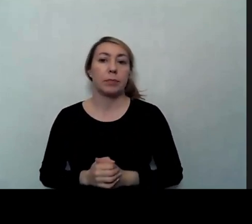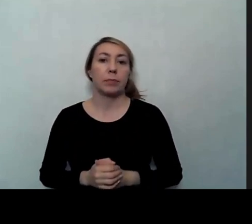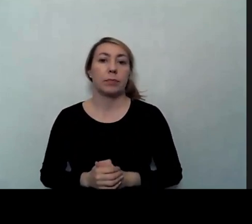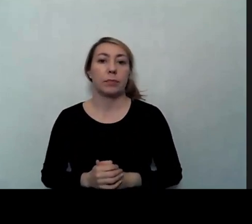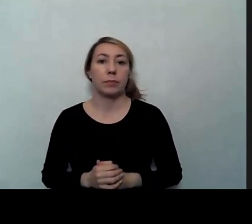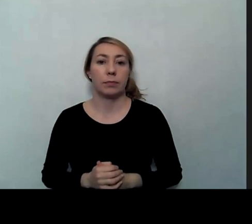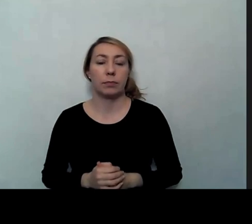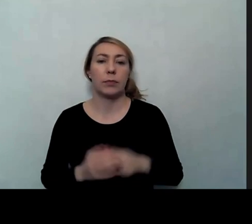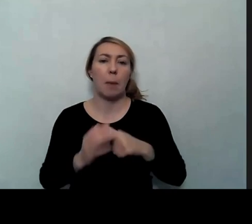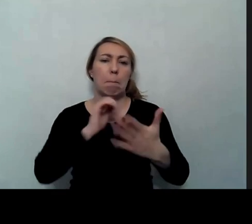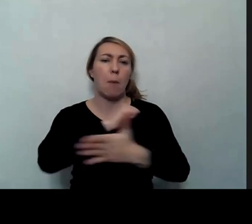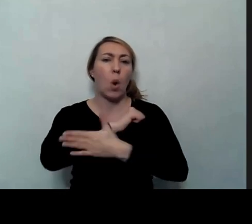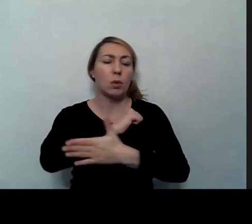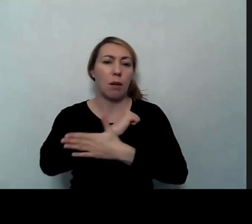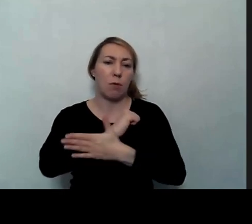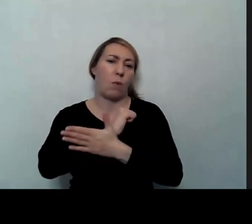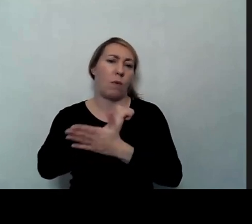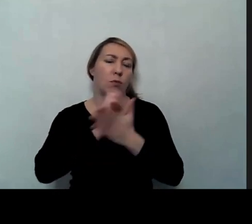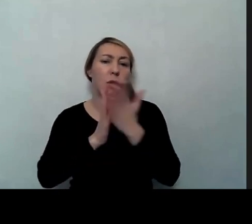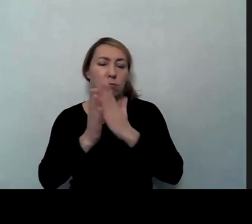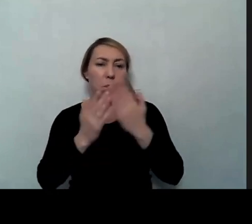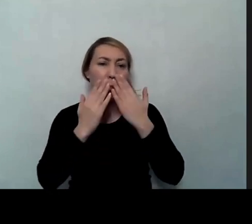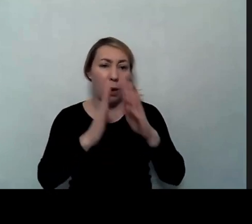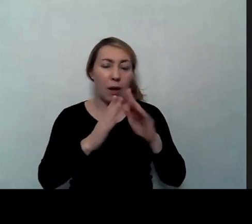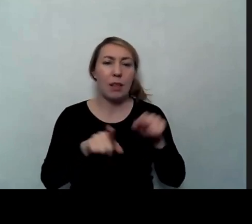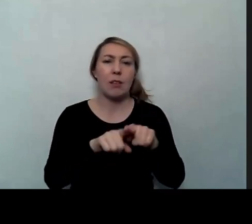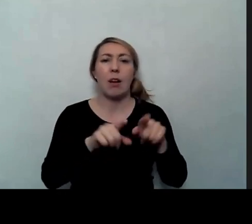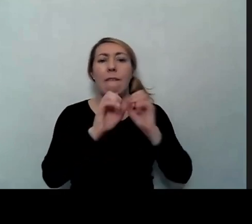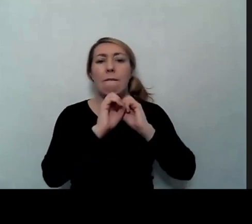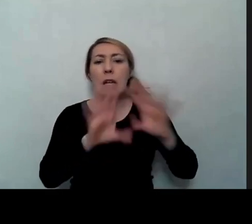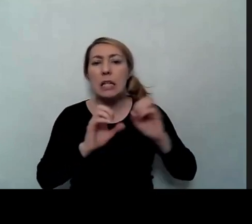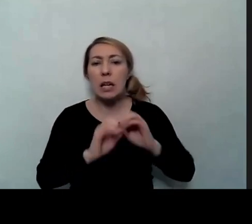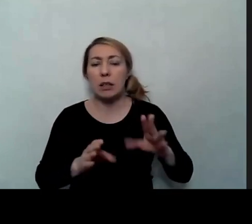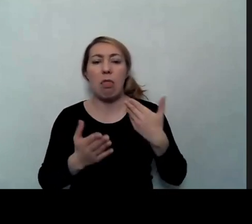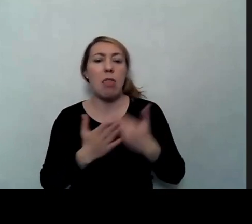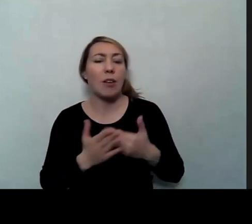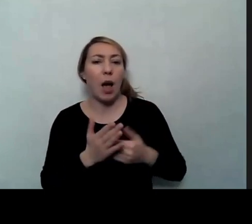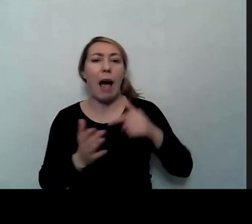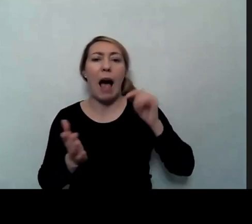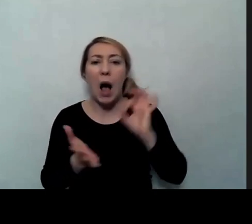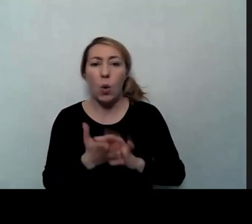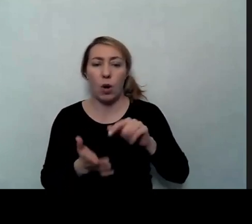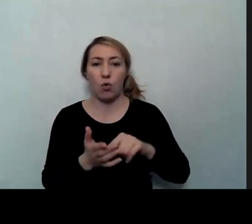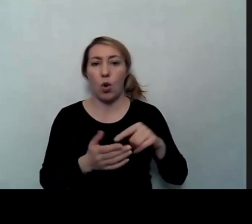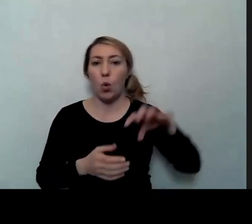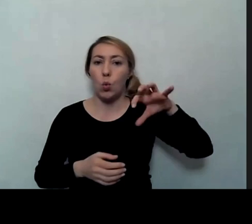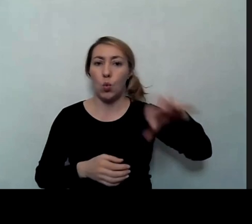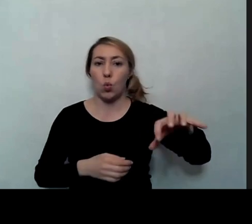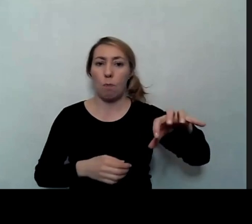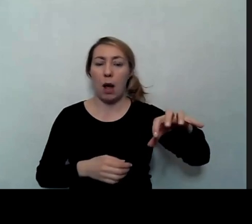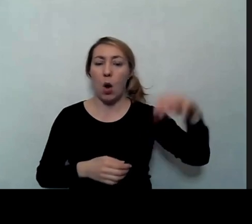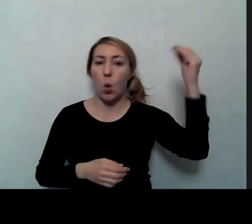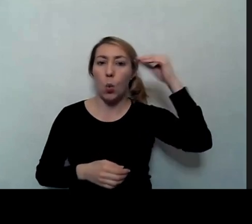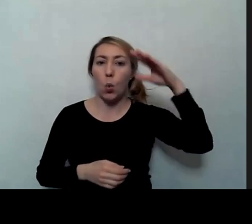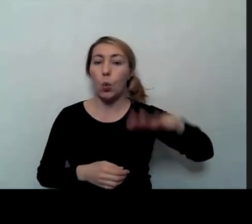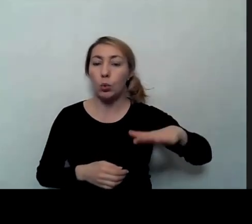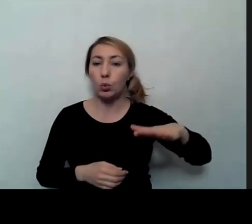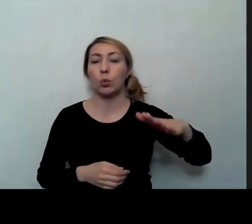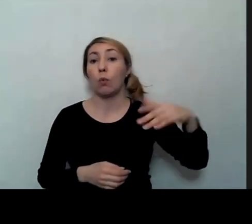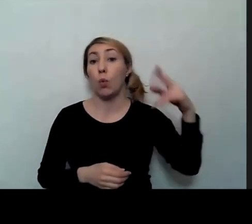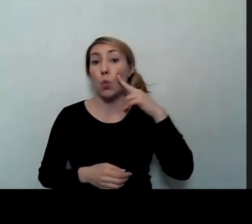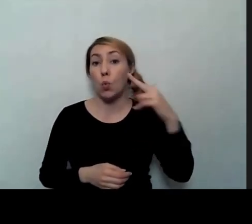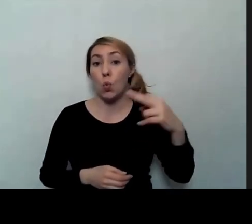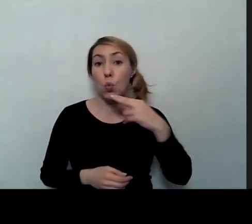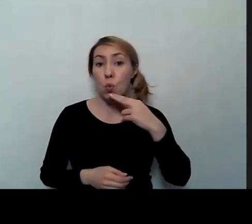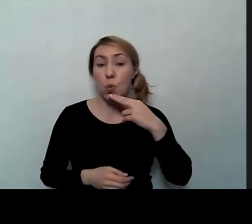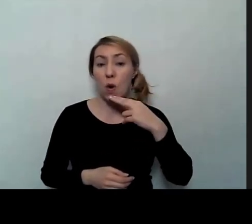takie podstawowe elementy wskazać. Tam też wyjaśniamy, dlaczego akurat na grupie uczniów głuchych